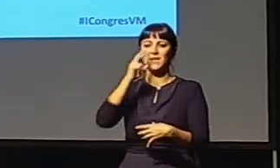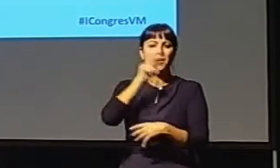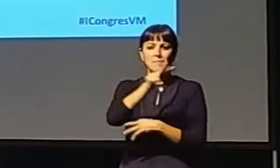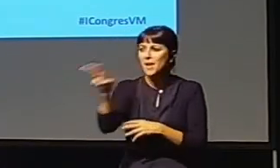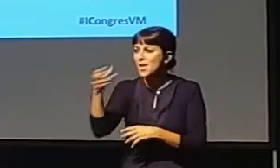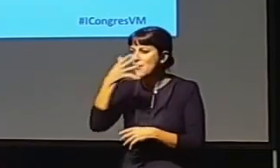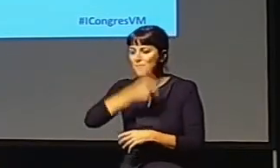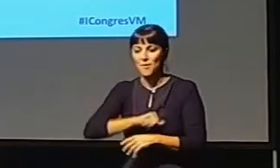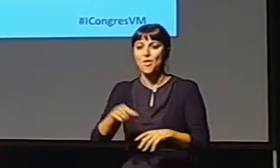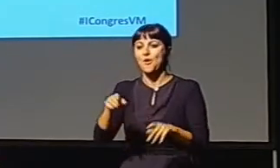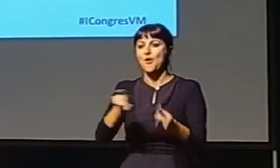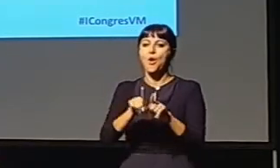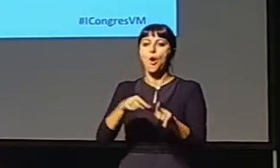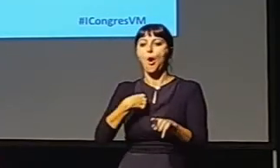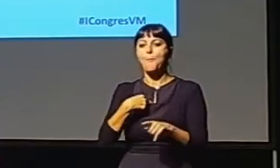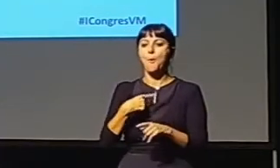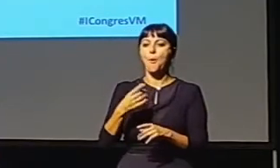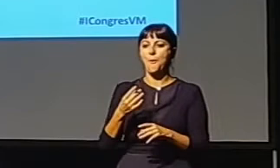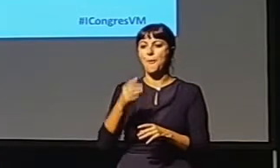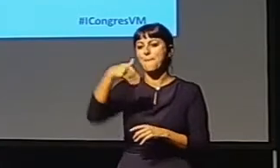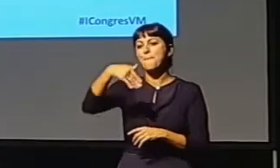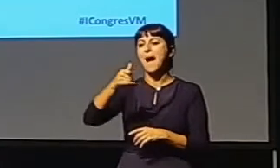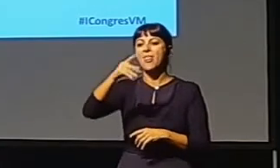de Madonna...